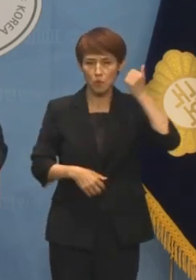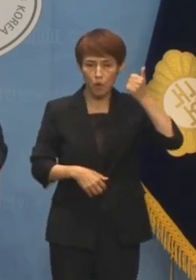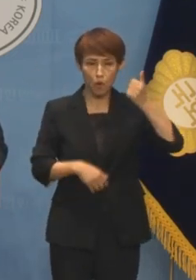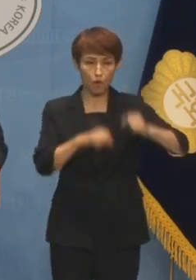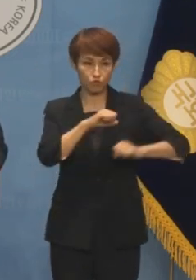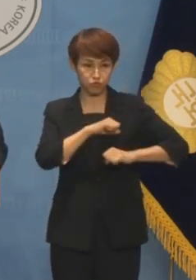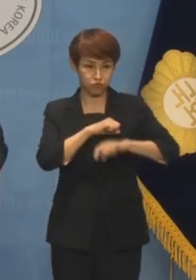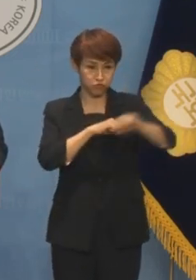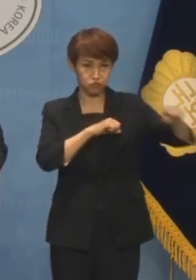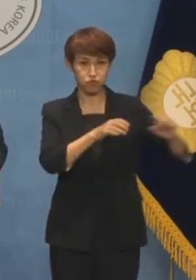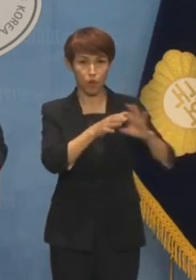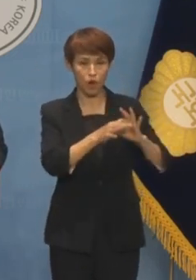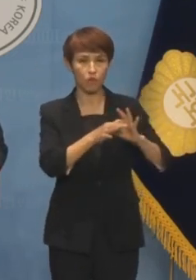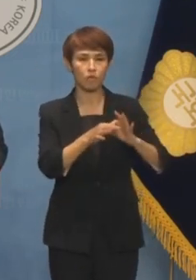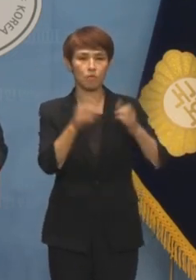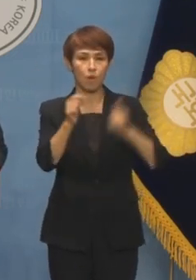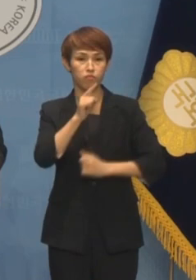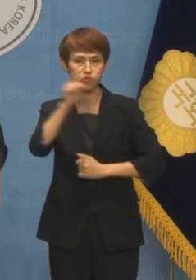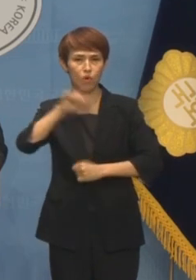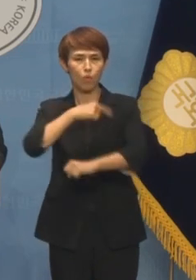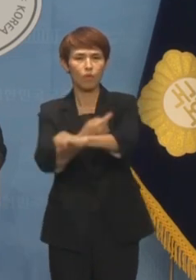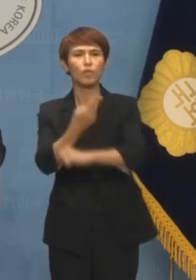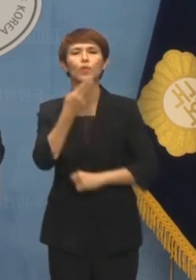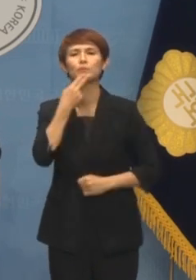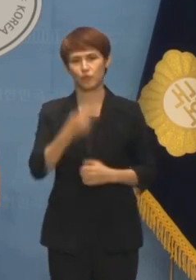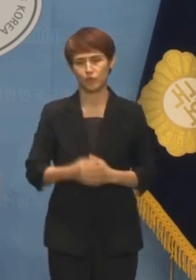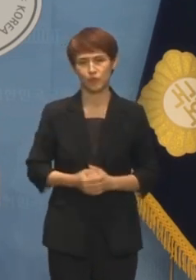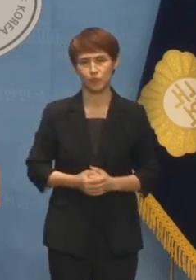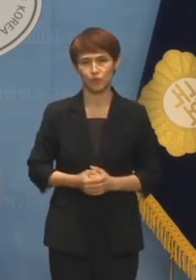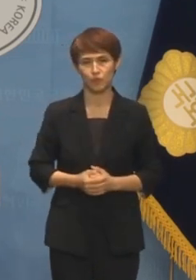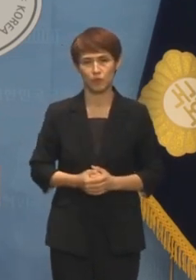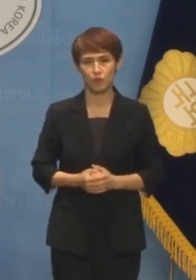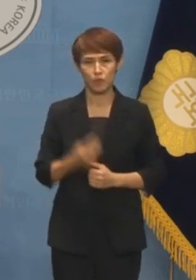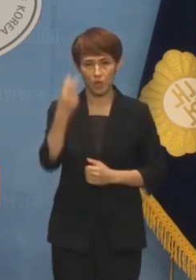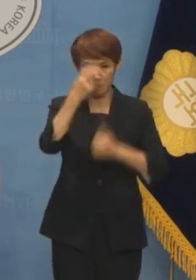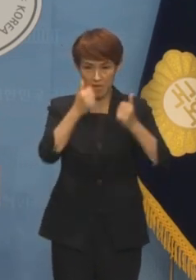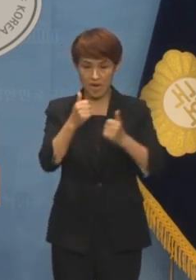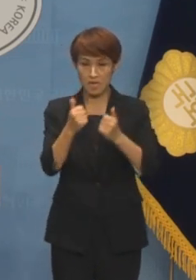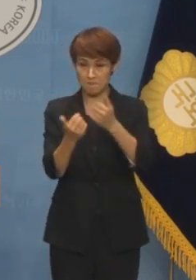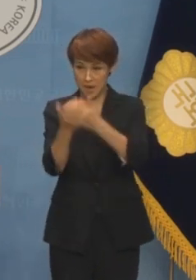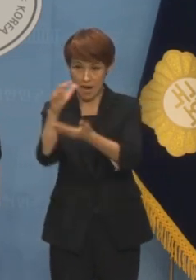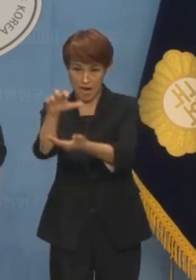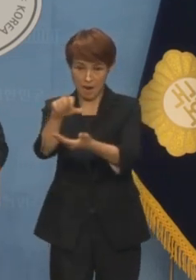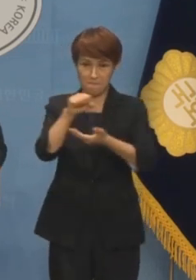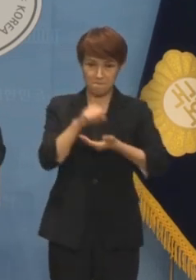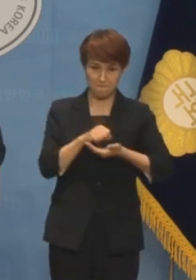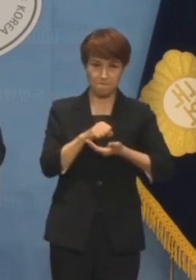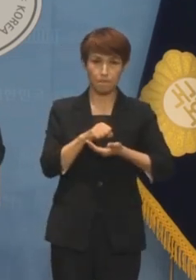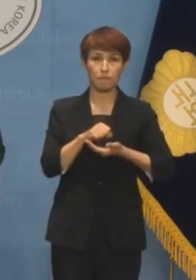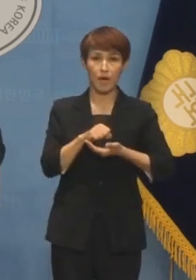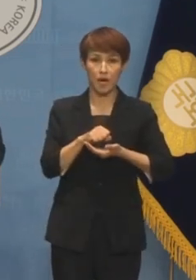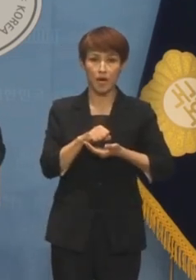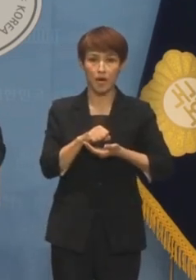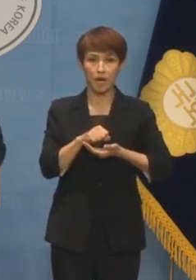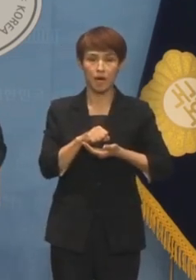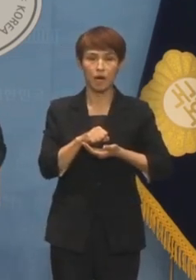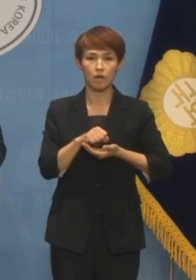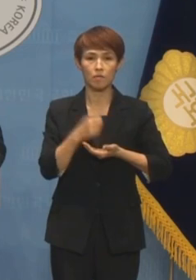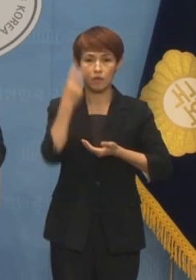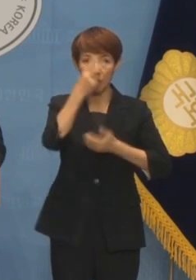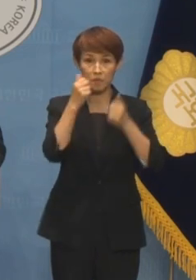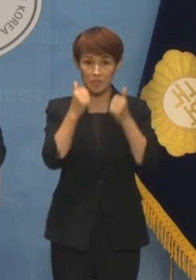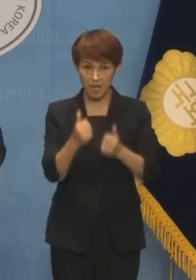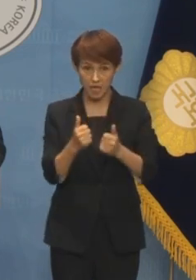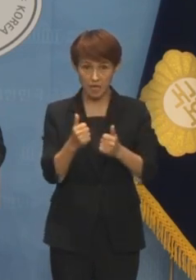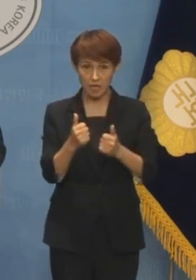인사 등에 대한 기소권이 없습니다. 검찰이 사건을 넘겨받을 수밖에 없고, 그럼 검찰이